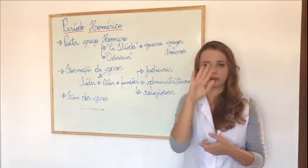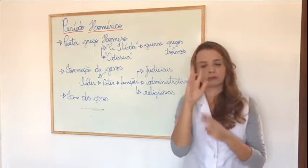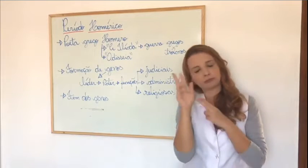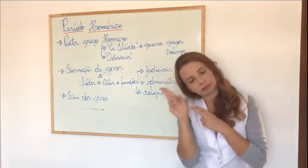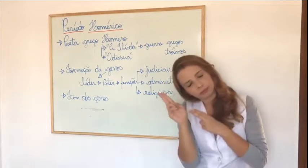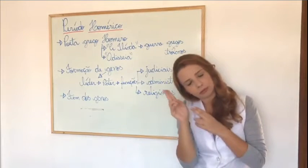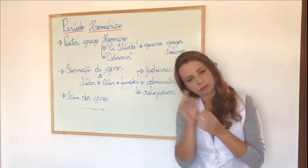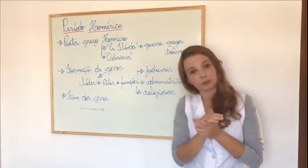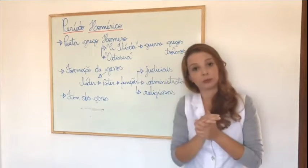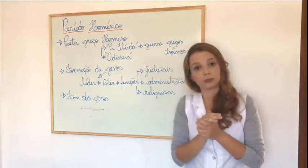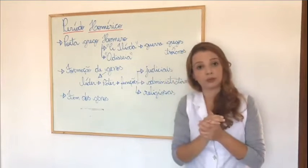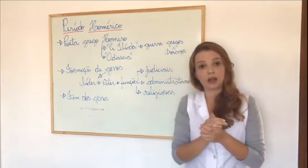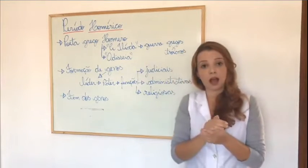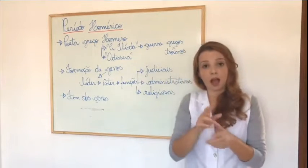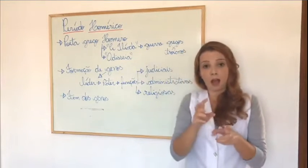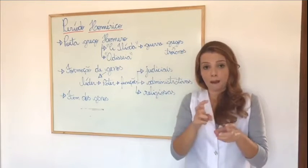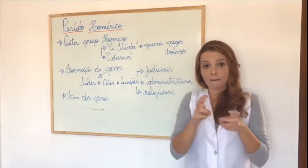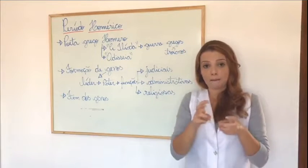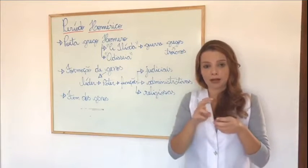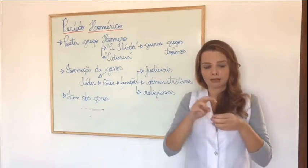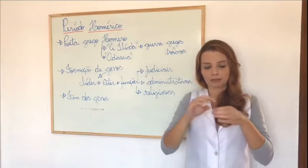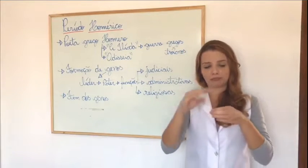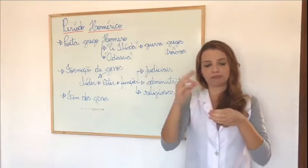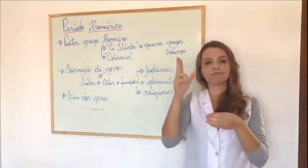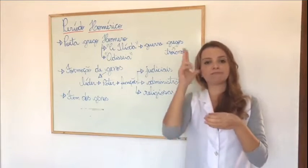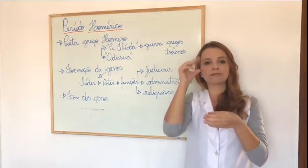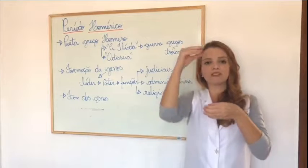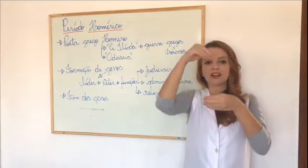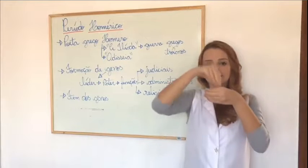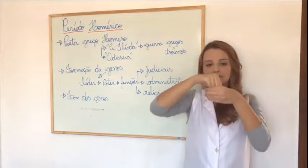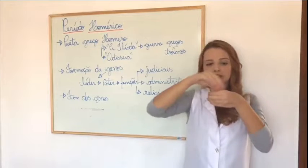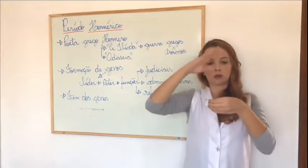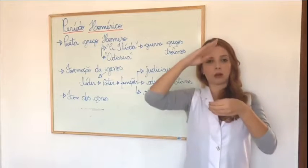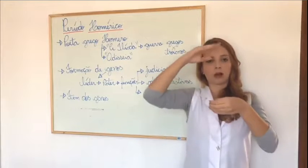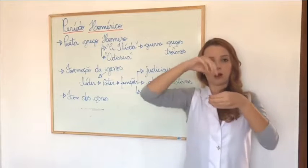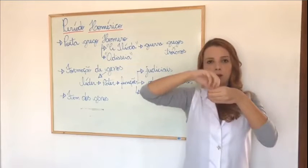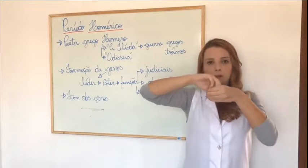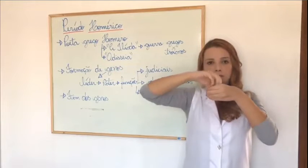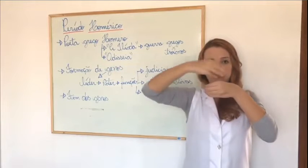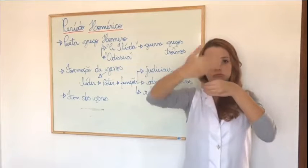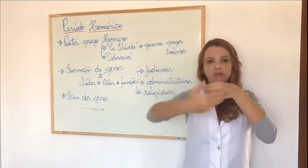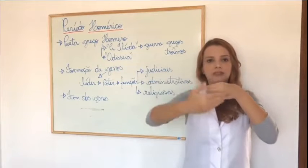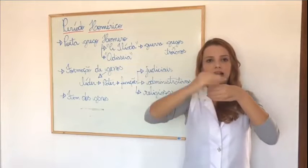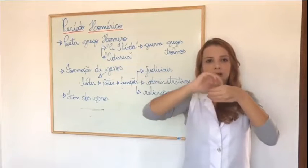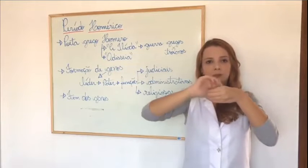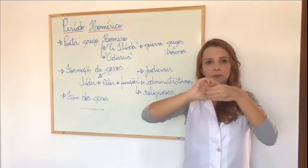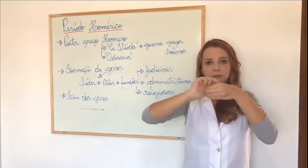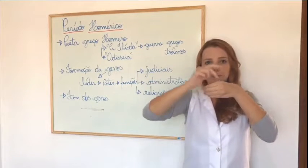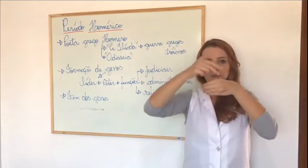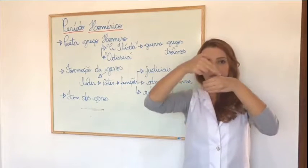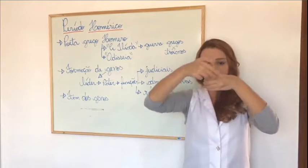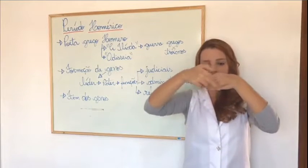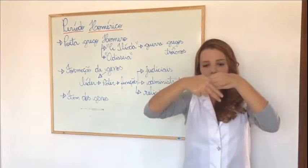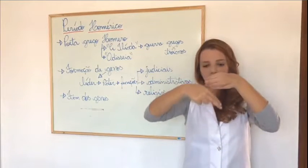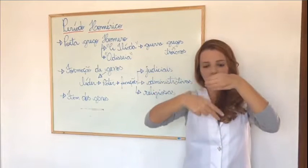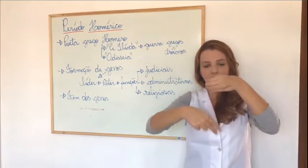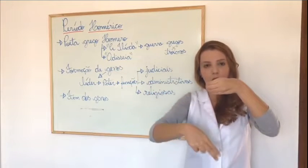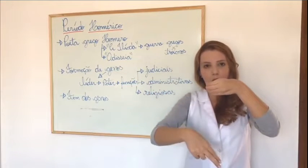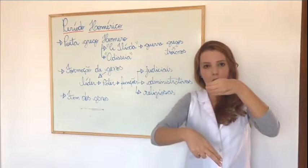estavam dormindo, muitos bêbados, eles saíram do cavalo e